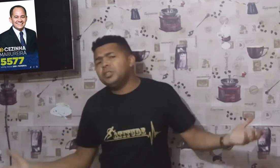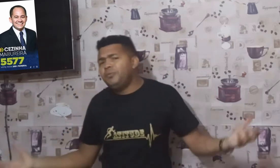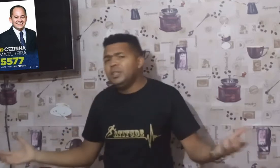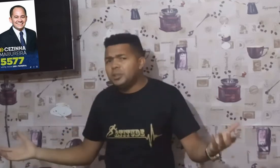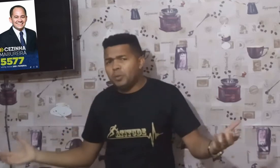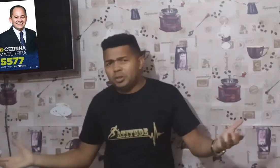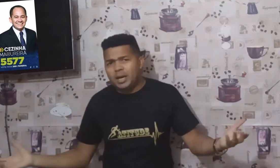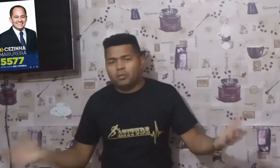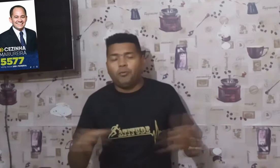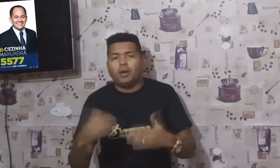de 20 projetos, fora